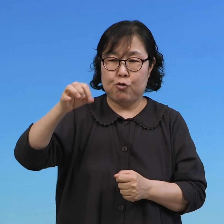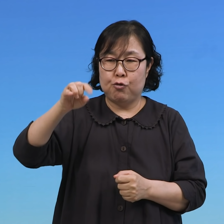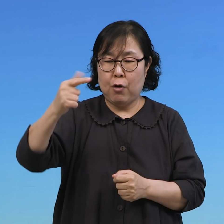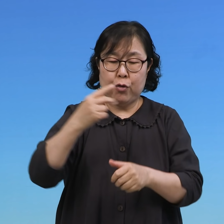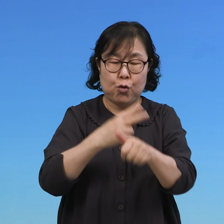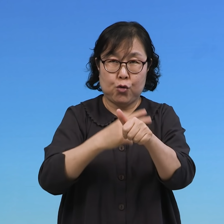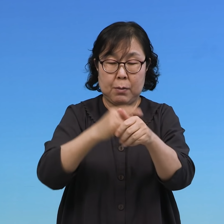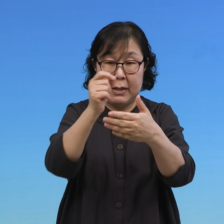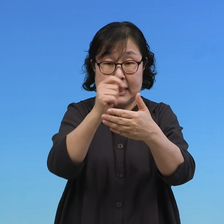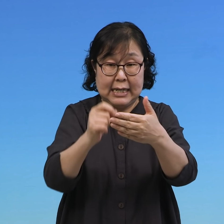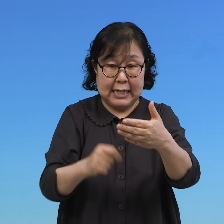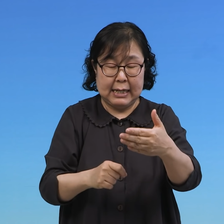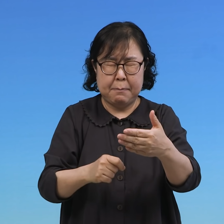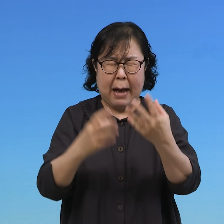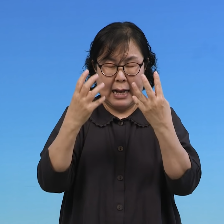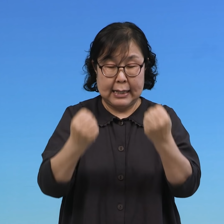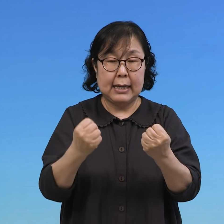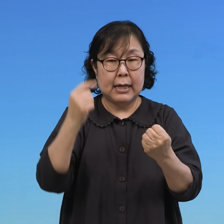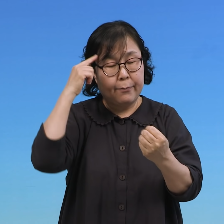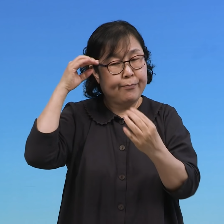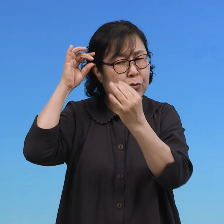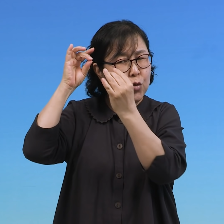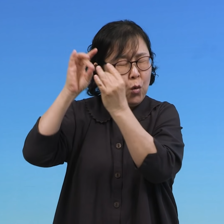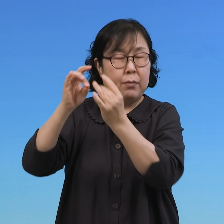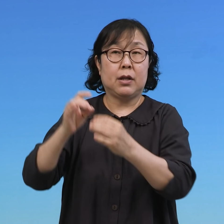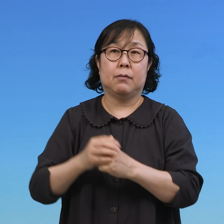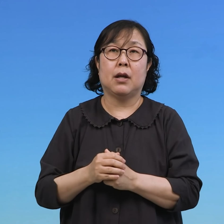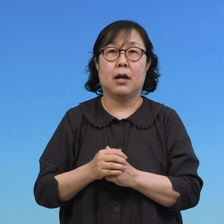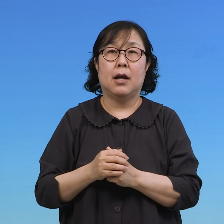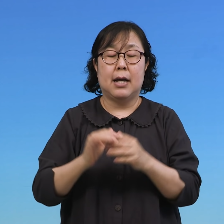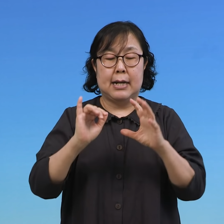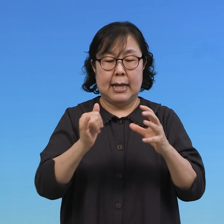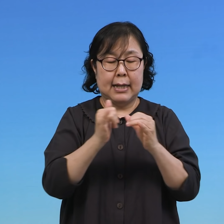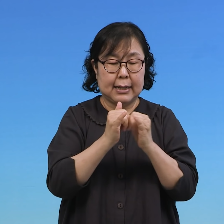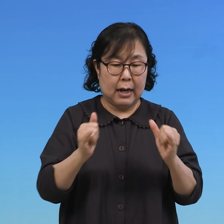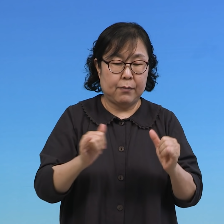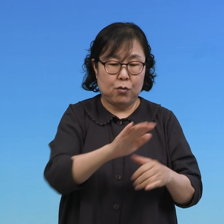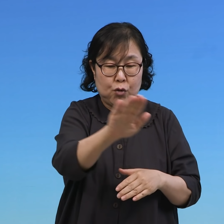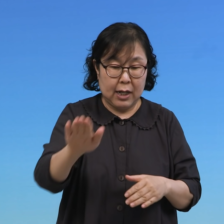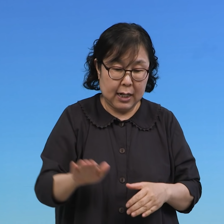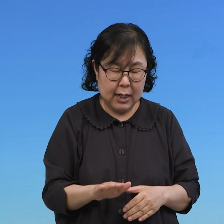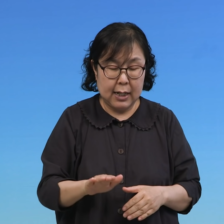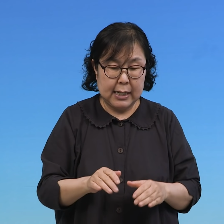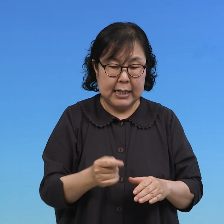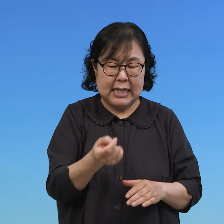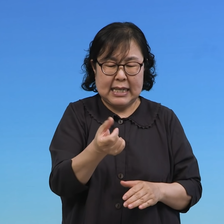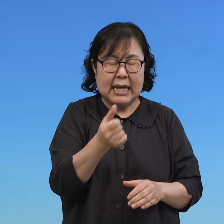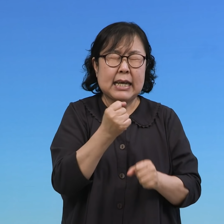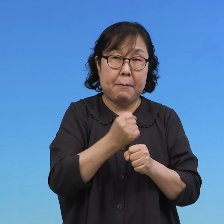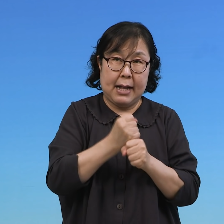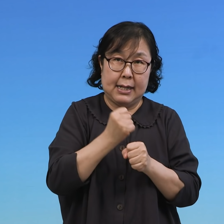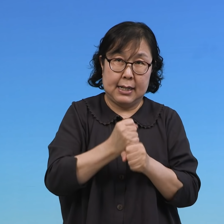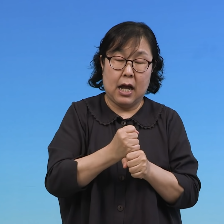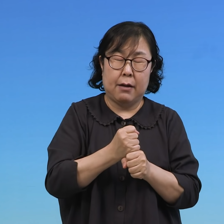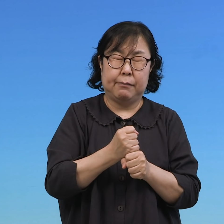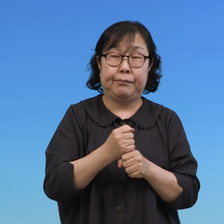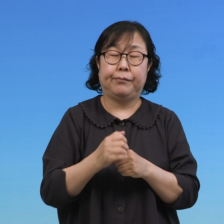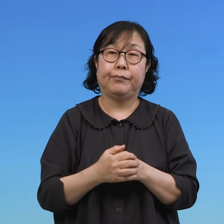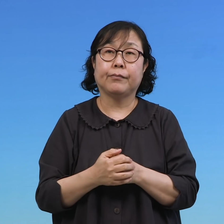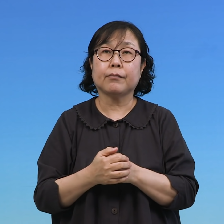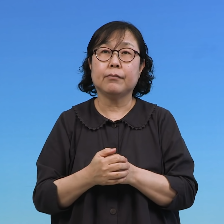굉장히 와닿았습니다. 한번 들어보세요. 세상은 자꾸 우리를 작게 만들려고 한다.